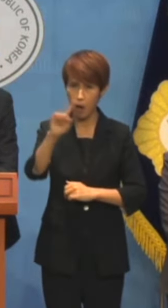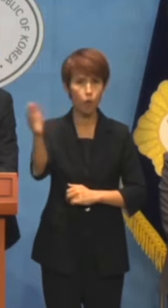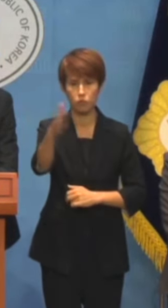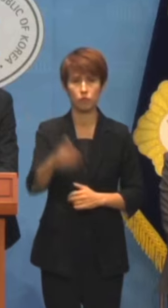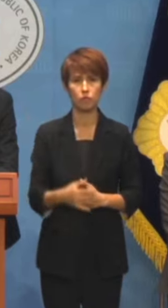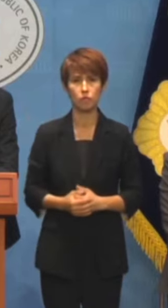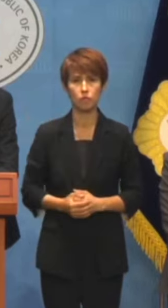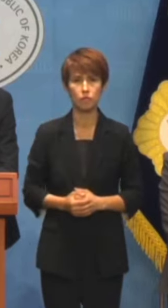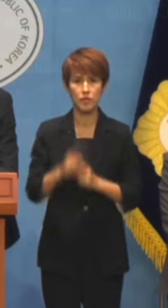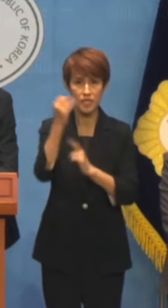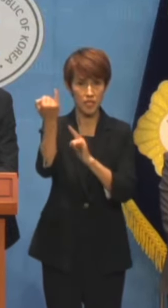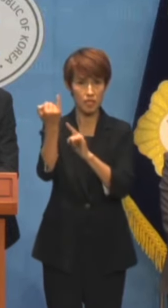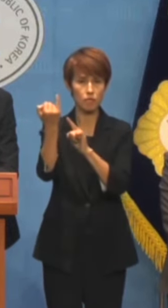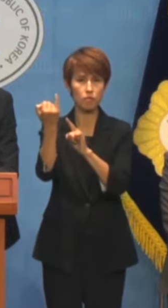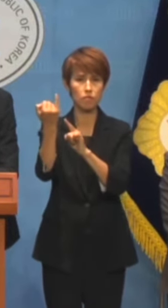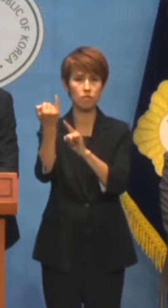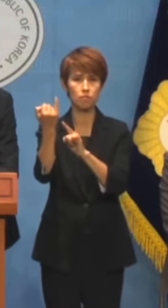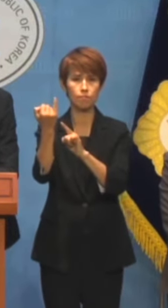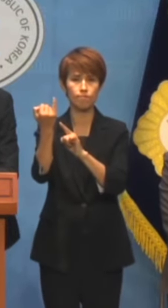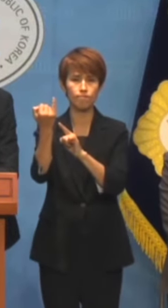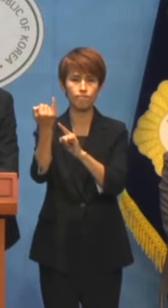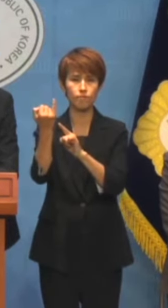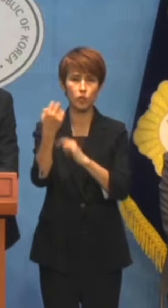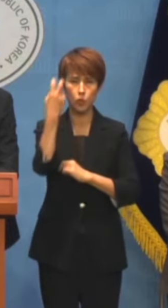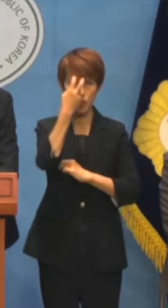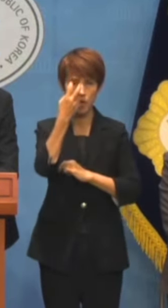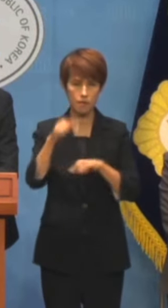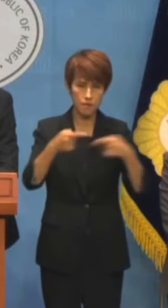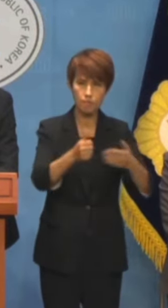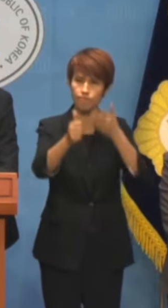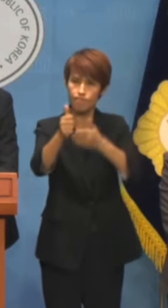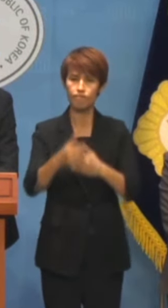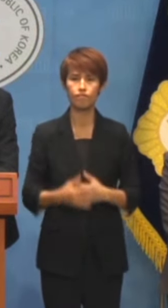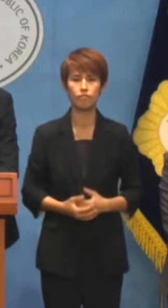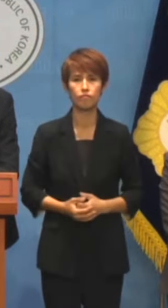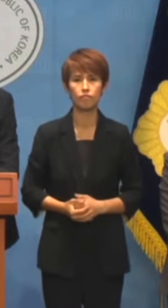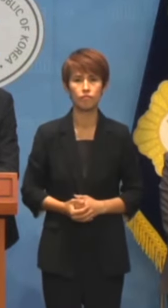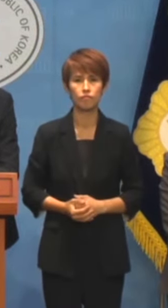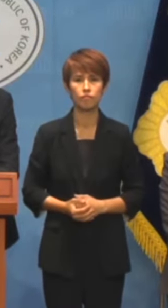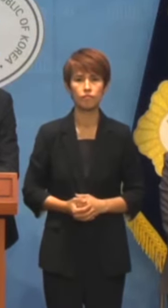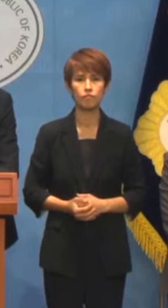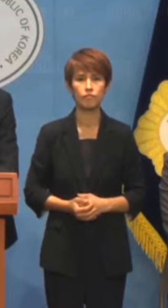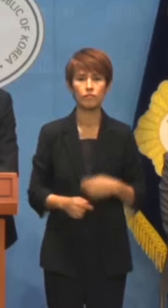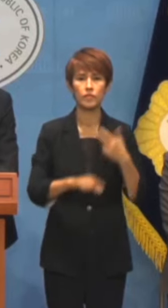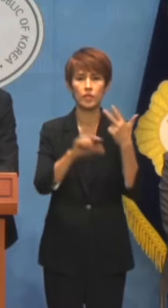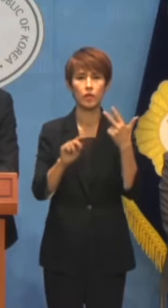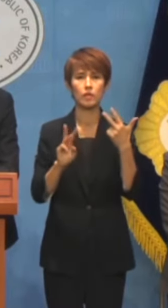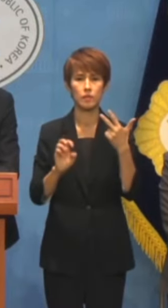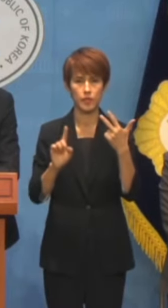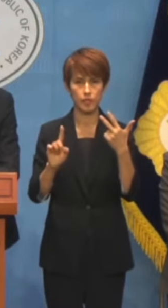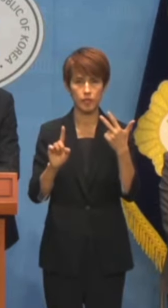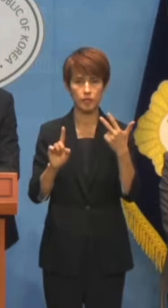없다. 이진숙 위원장은 엄중하게 조사에 임할 것을 촉구한다. 2024년 7월